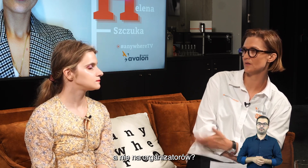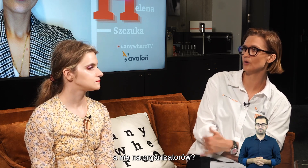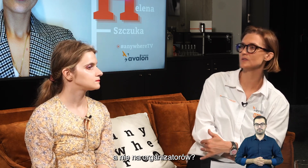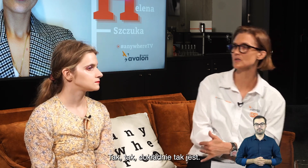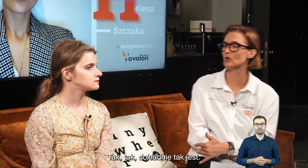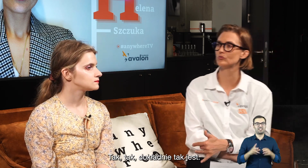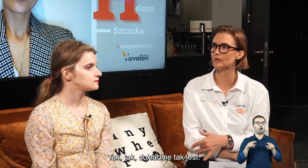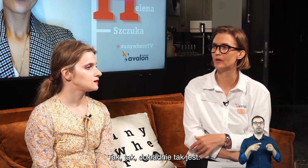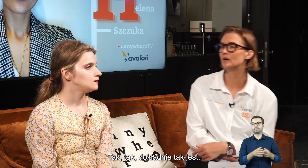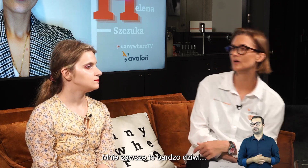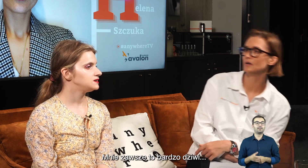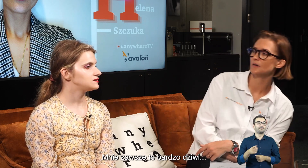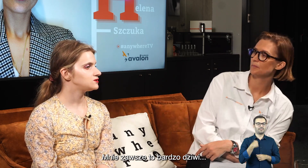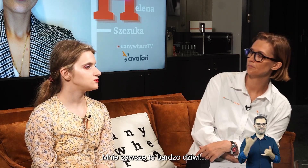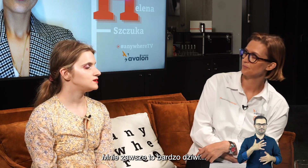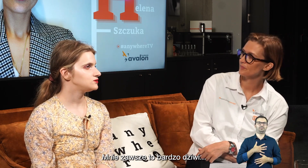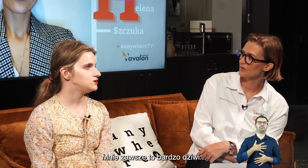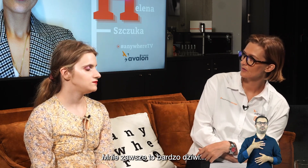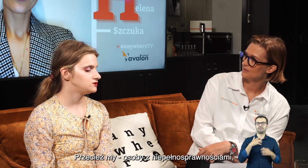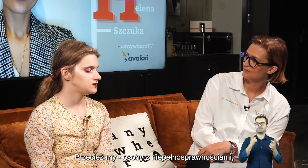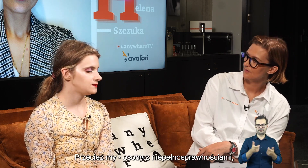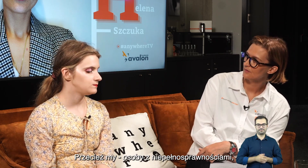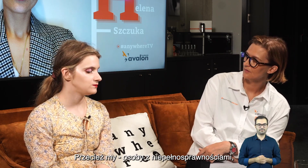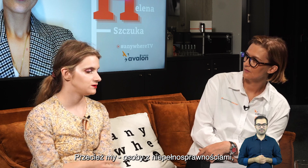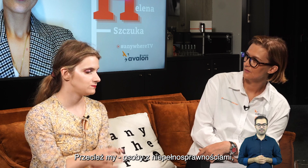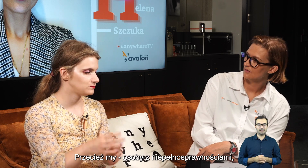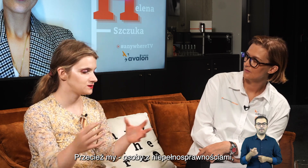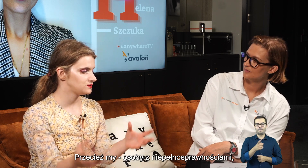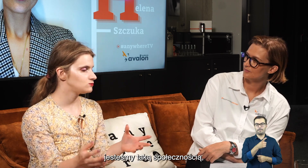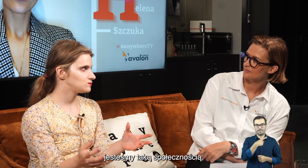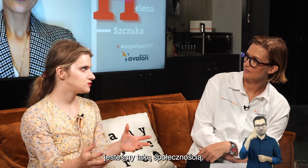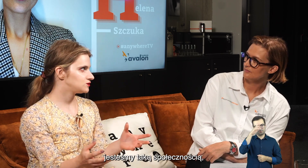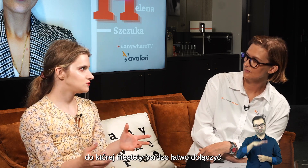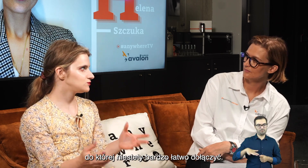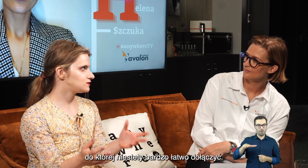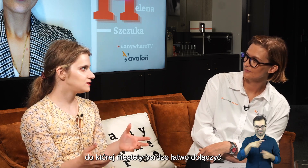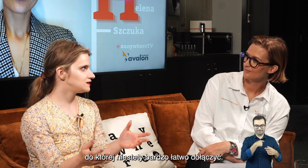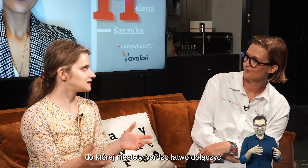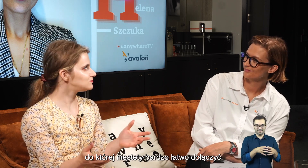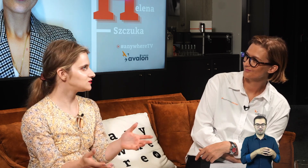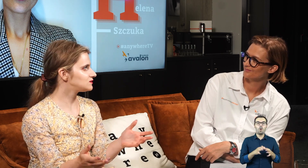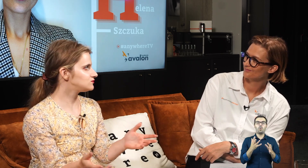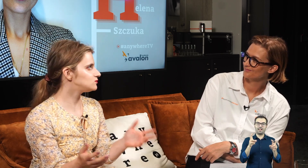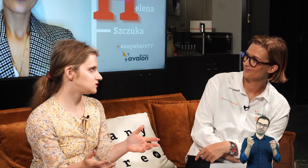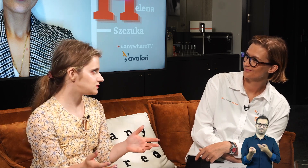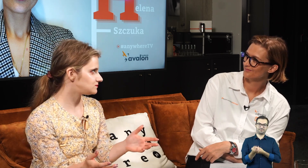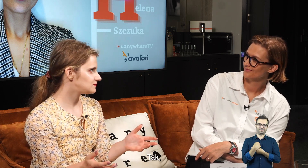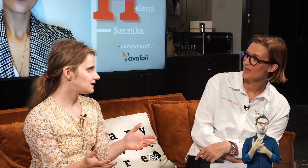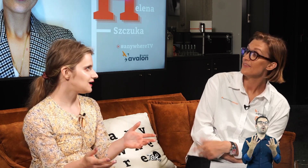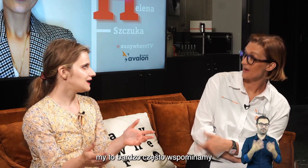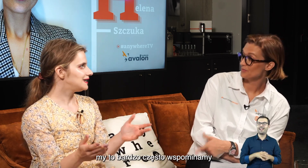nie na organizatorów. Tak, mnie zawsze to bardzo dziwi, że jakby my jesteśmy taką społecznością, do której niestety bardzo łatwo